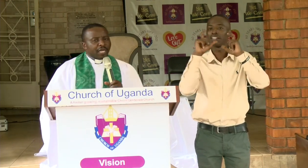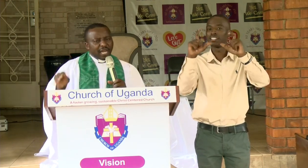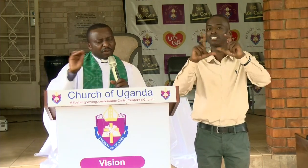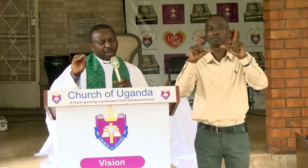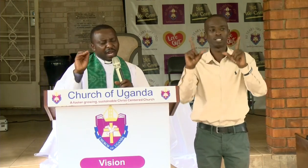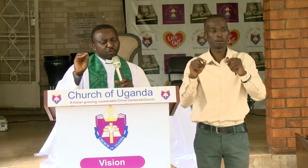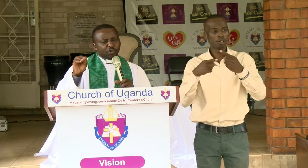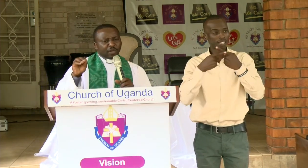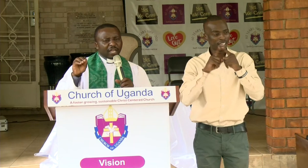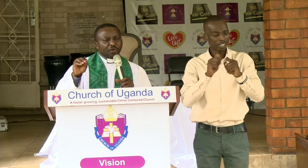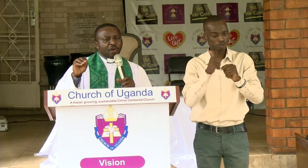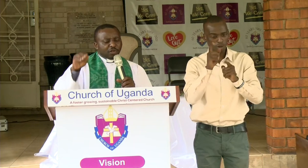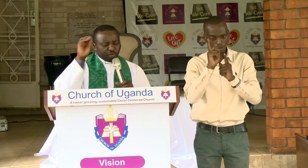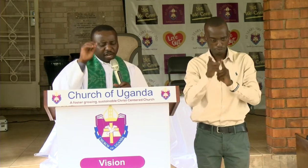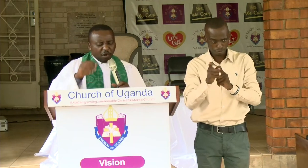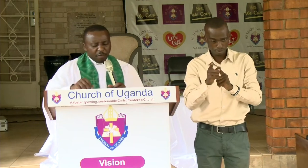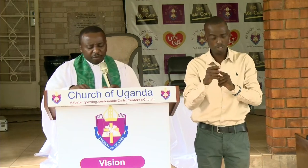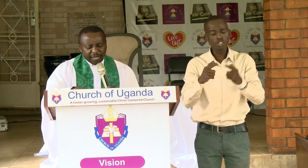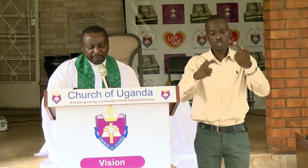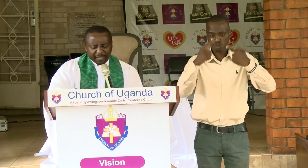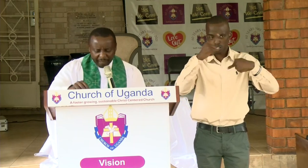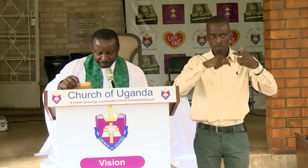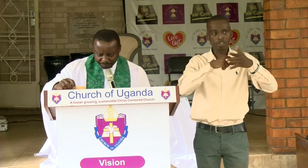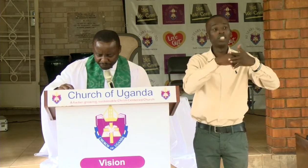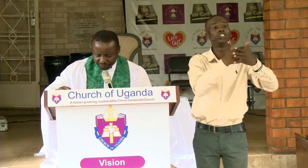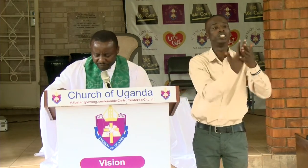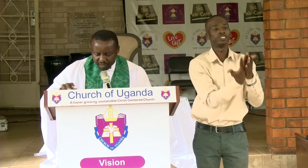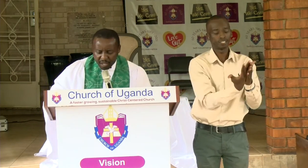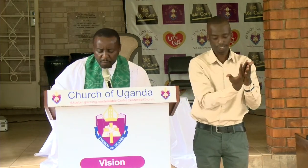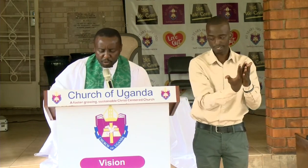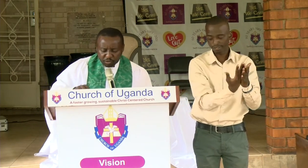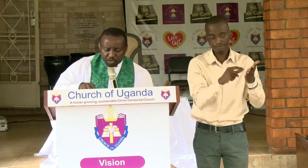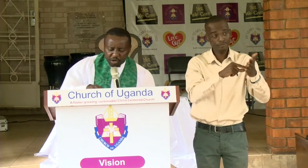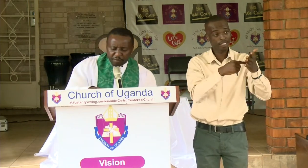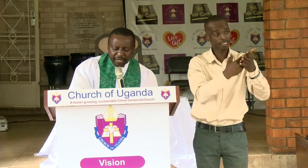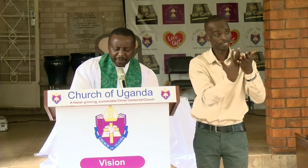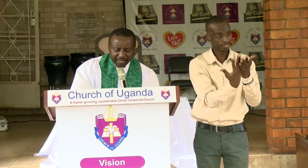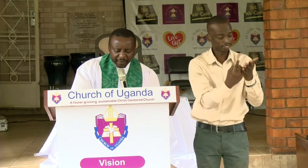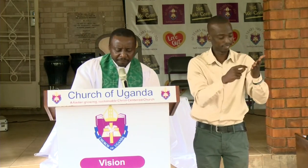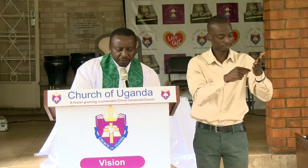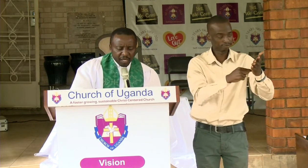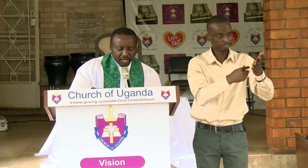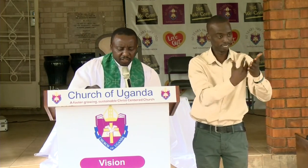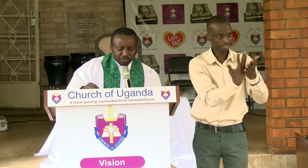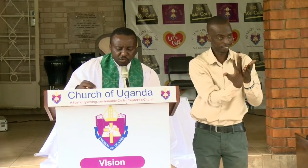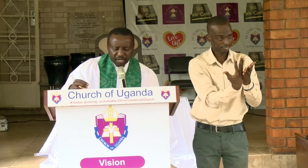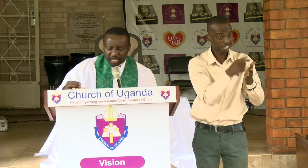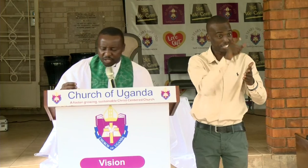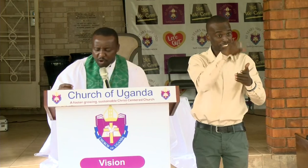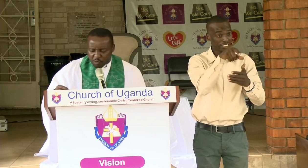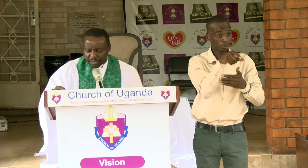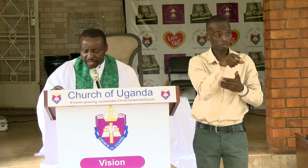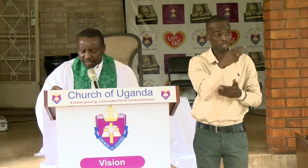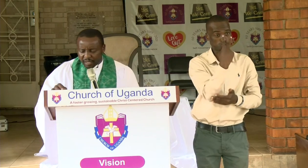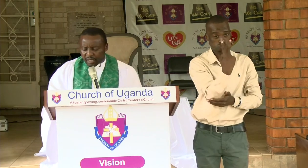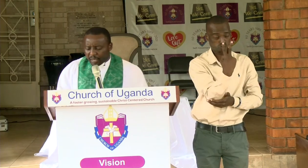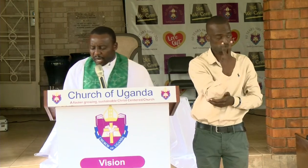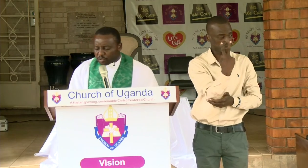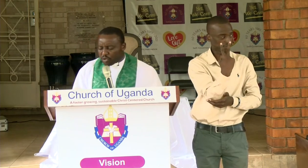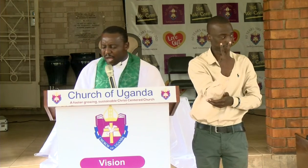bino. Naye nga tunaana kutuuka eyo, tuddeko mu lubereberye. Bw'otunuulira olubereberye essuula eyo